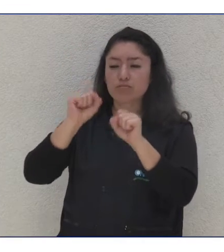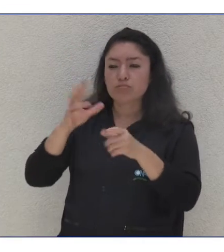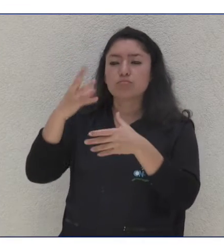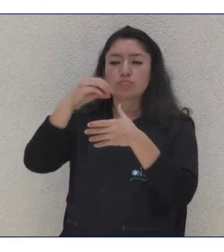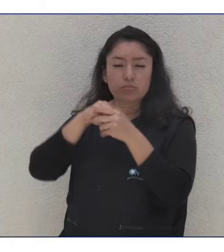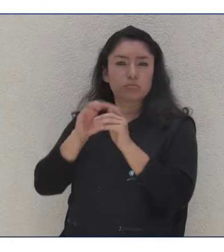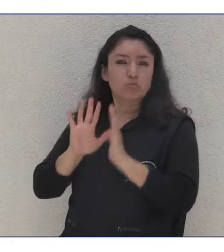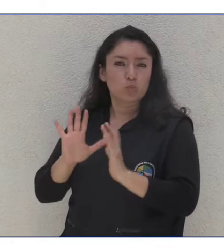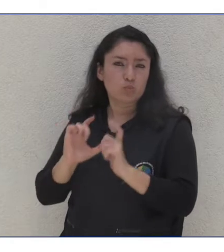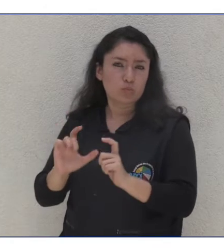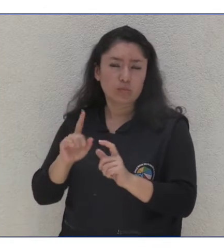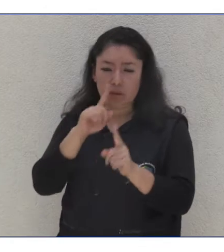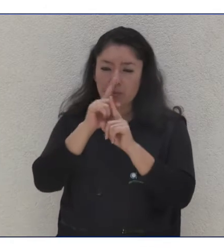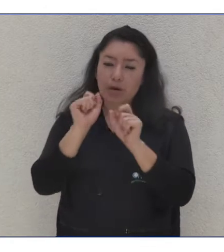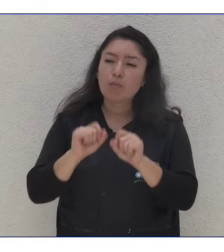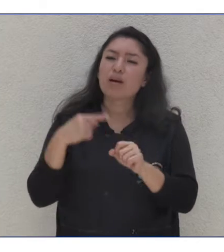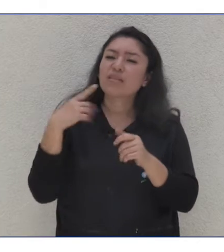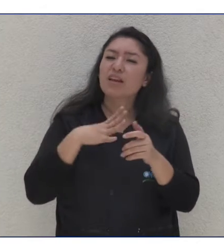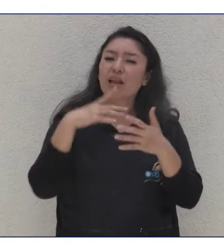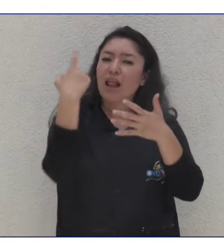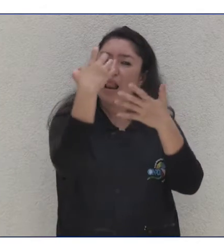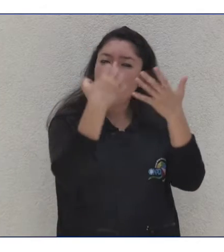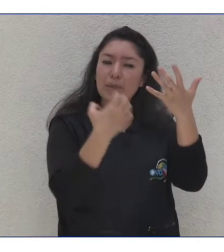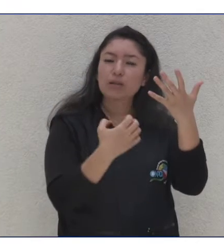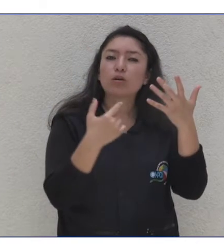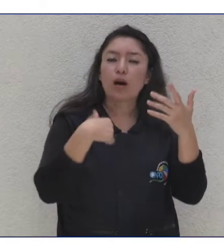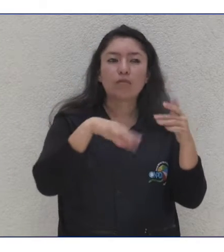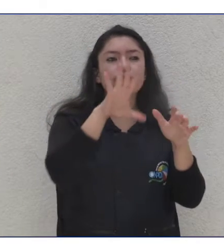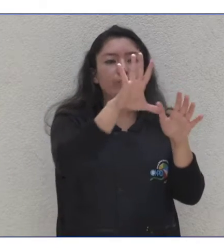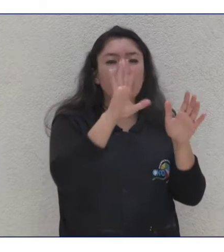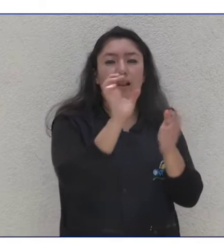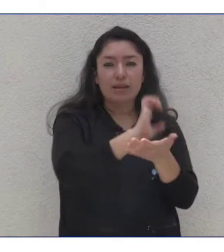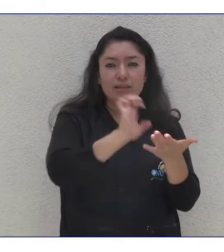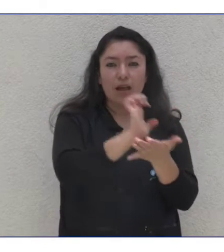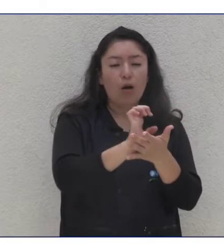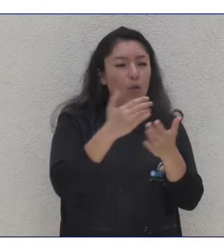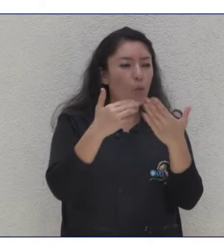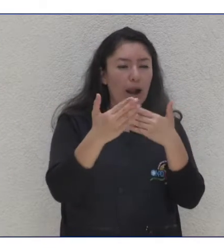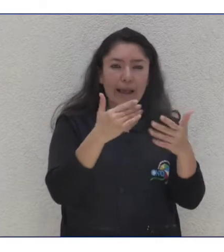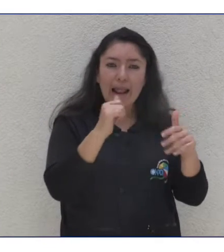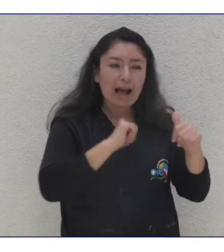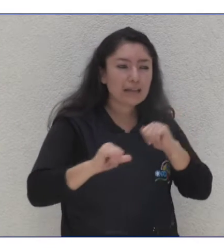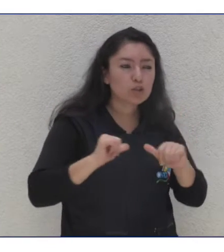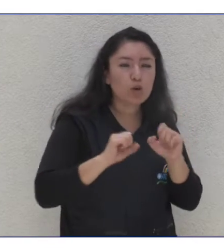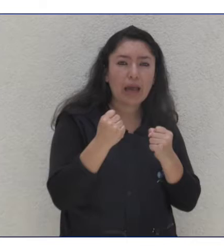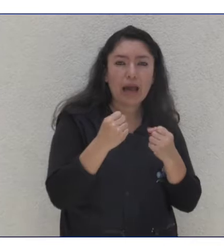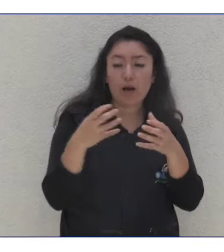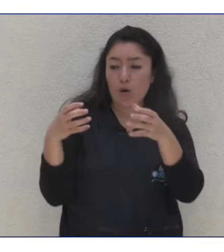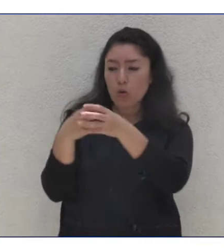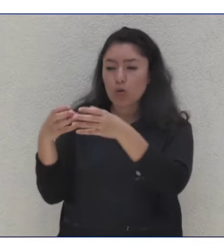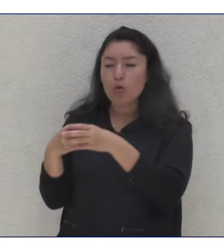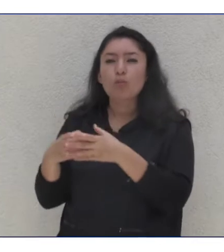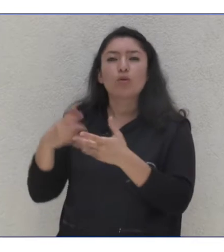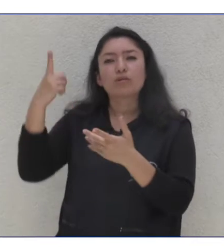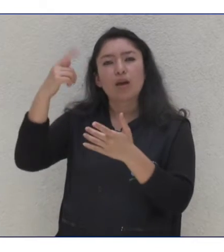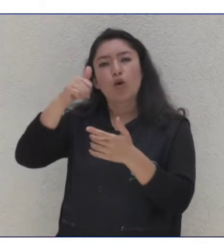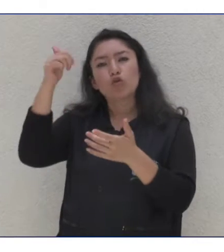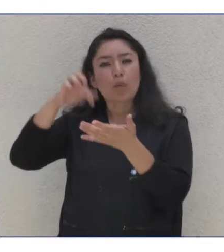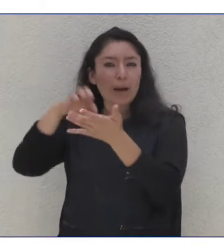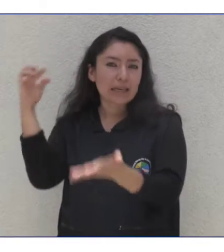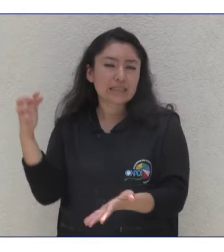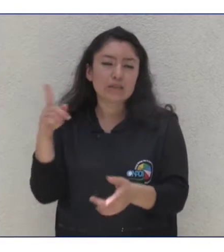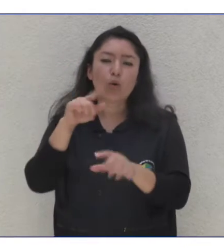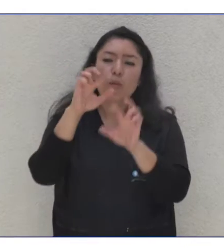su territorio a fin de proteger todos los elementos que conforman el Estado de cualquier agresión producida por grupos extranjeros o